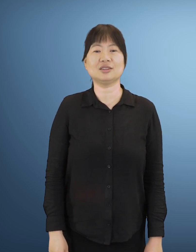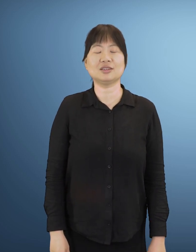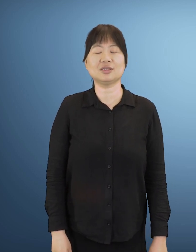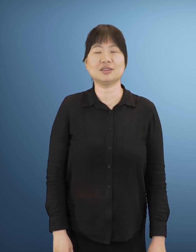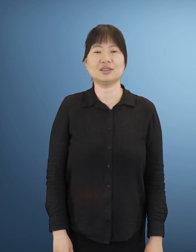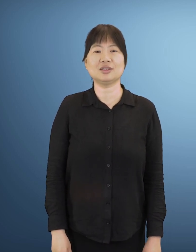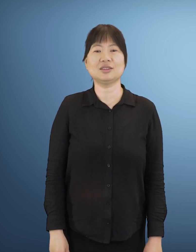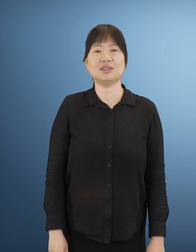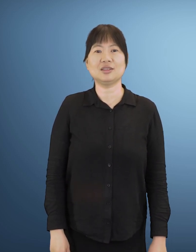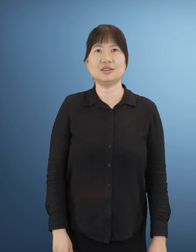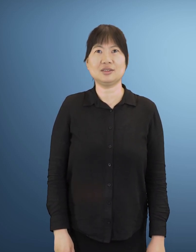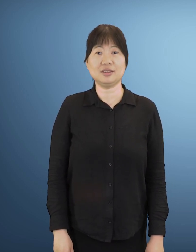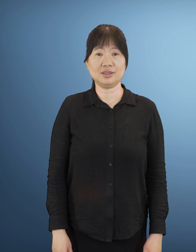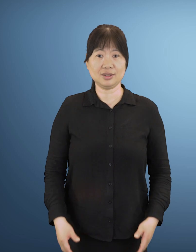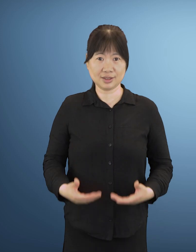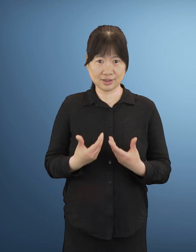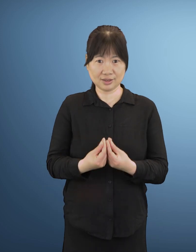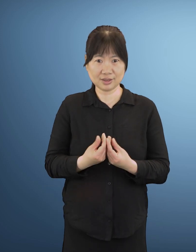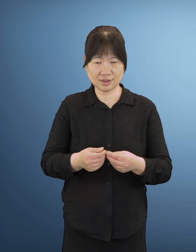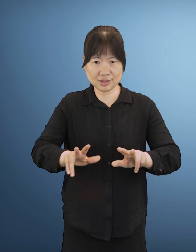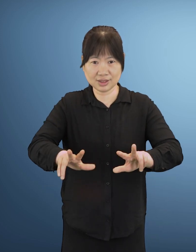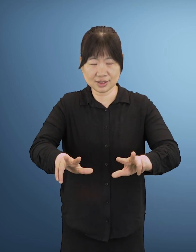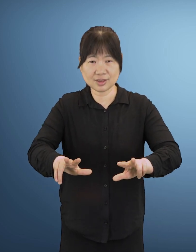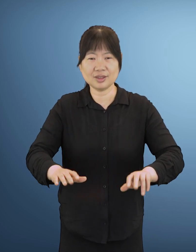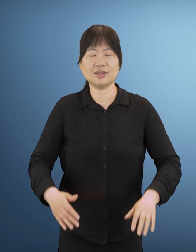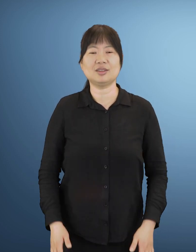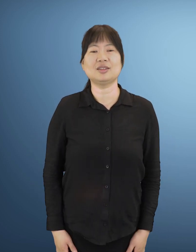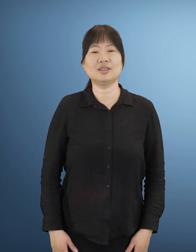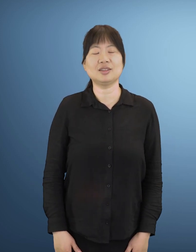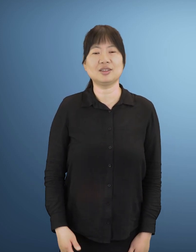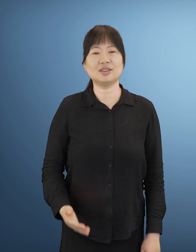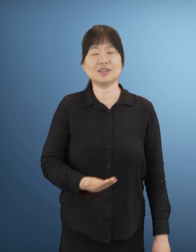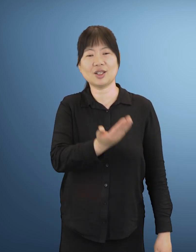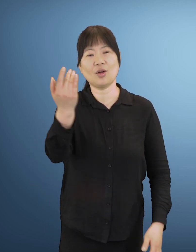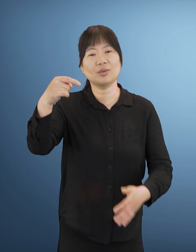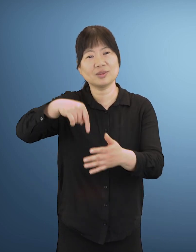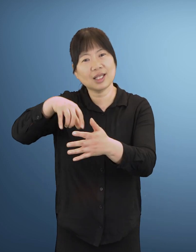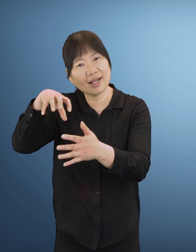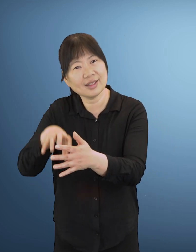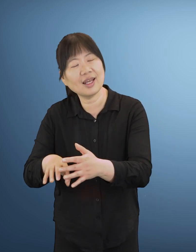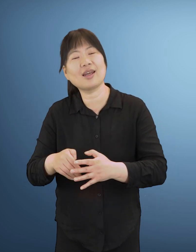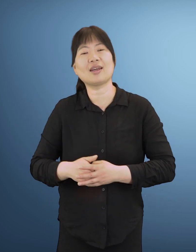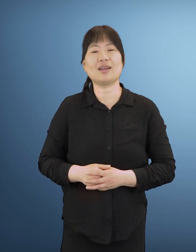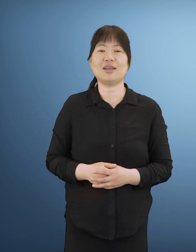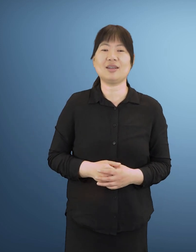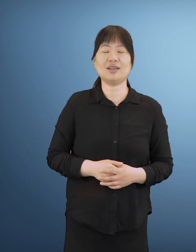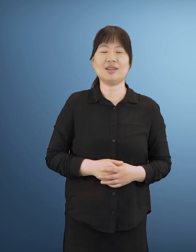예를 들어서 지금 여러분들 가운데